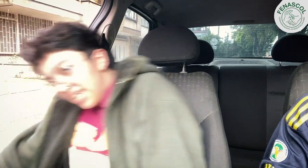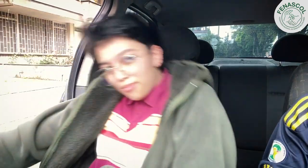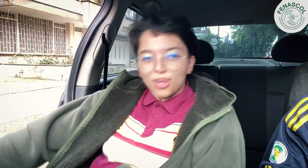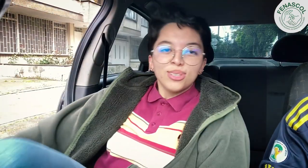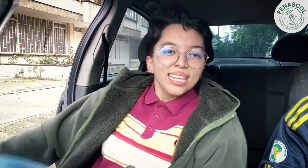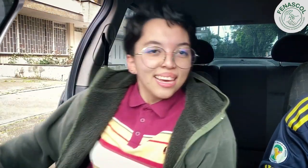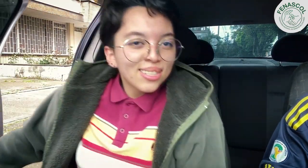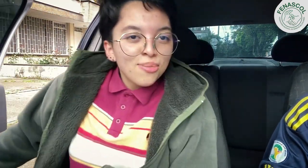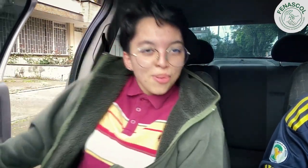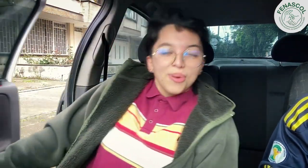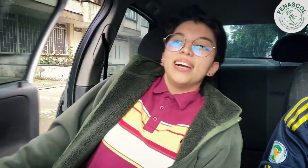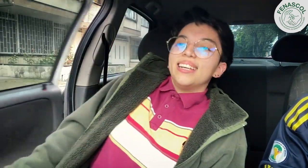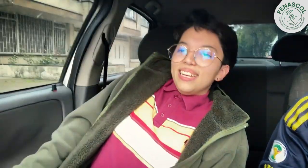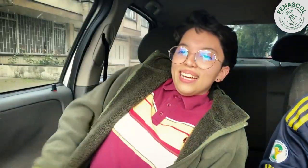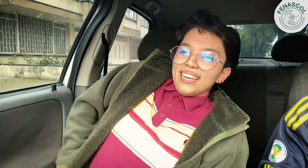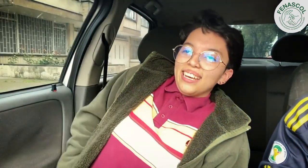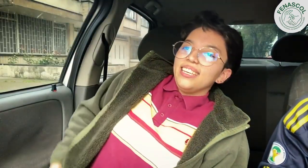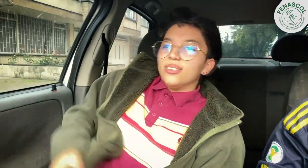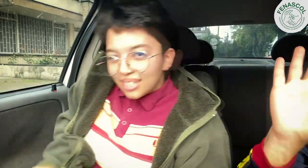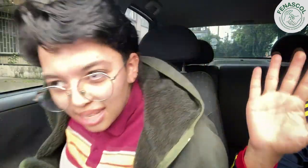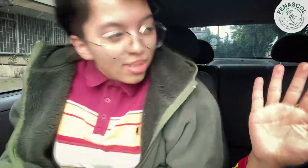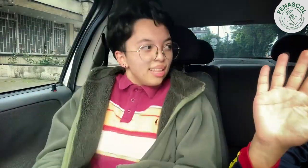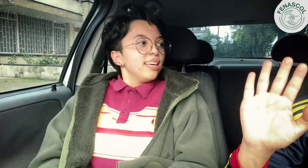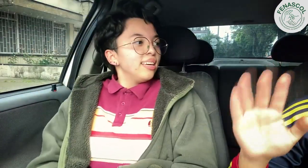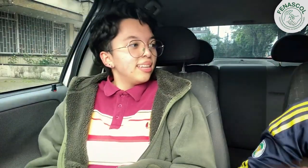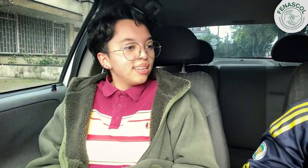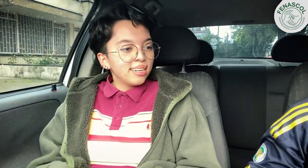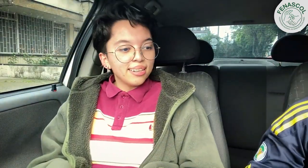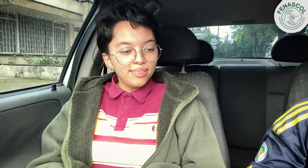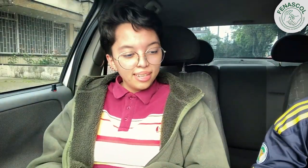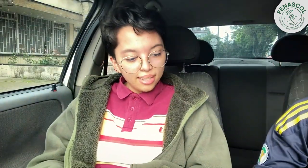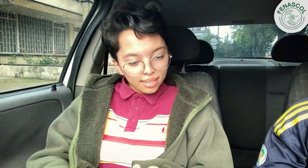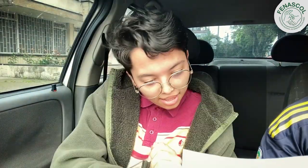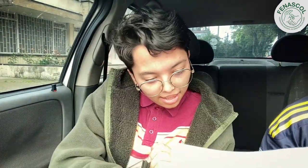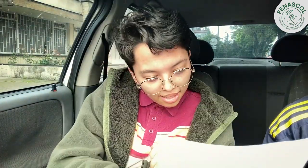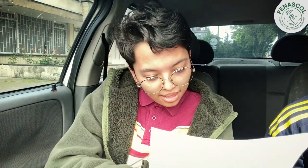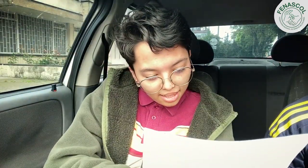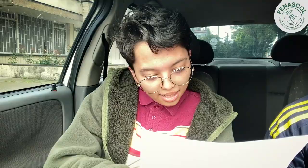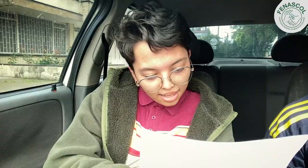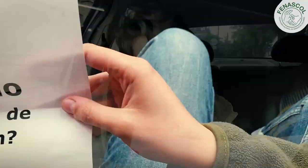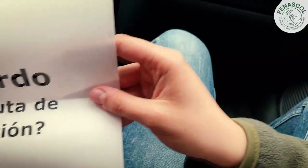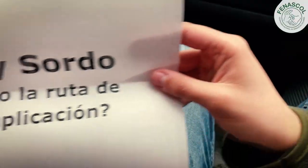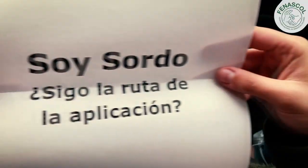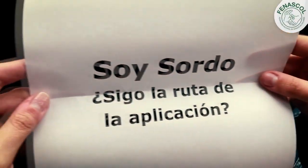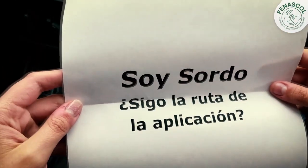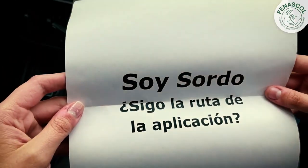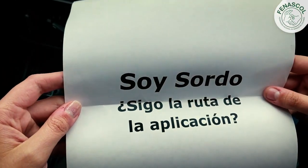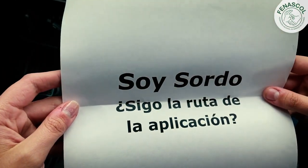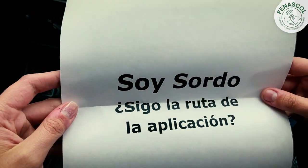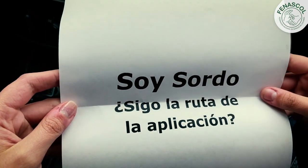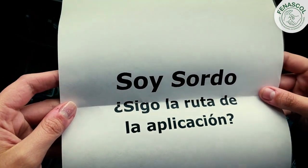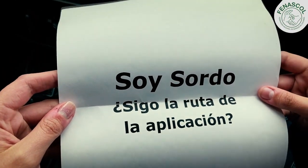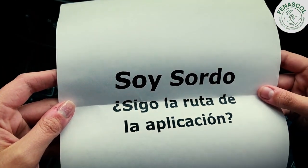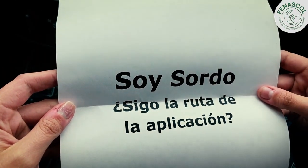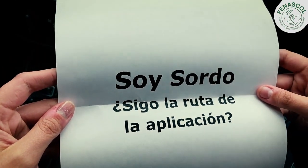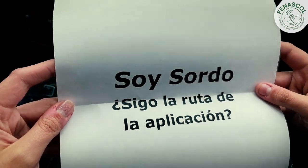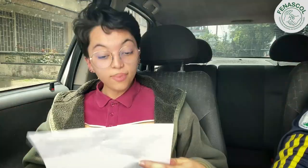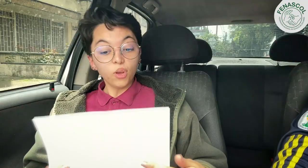buenos días como me eleva un momento a ver soy sordo sigo la ruta de la aplicación